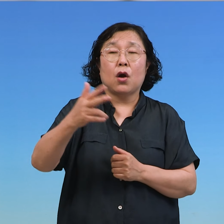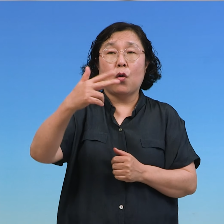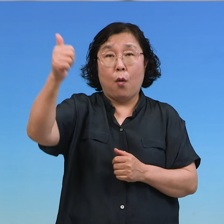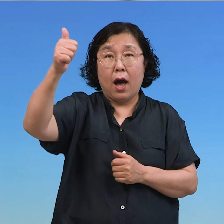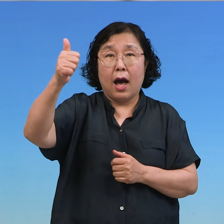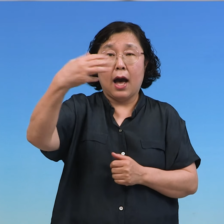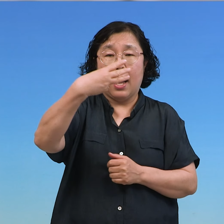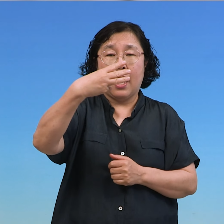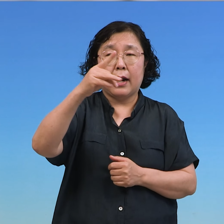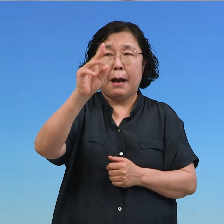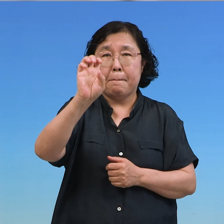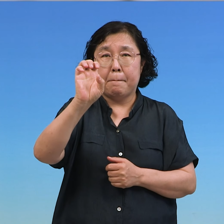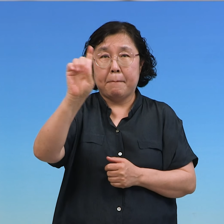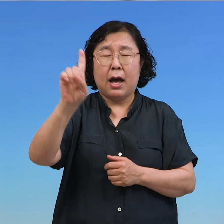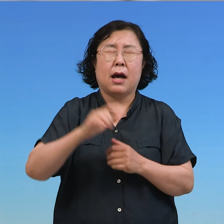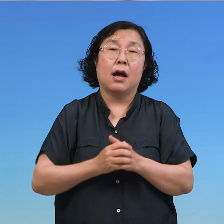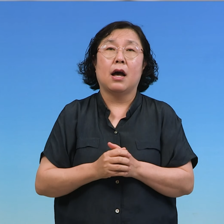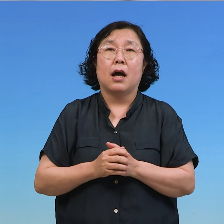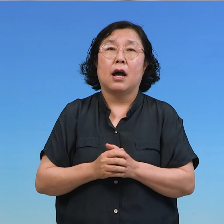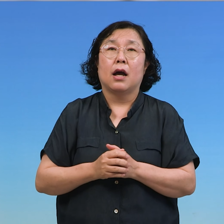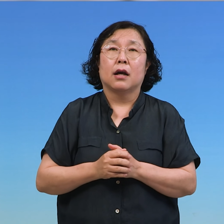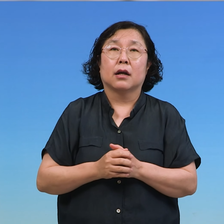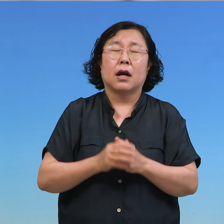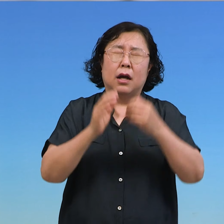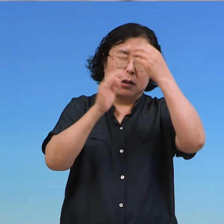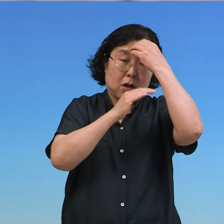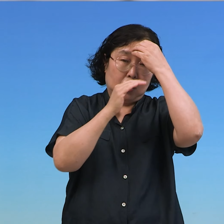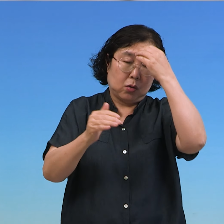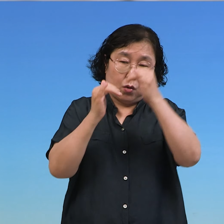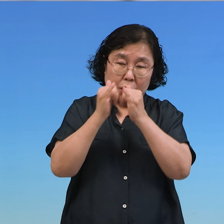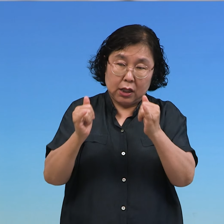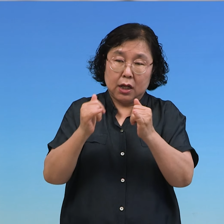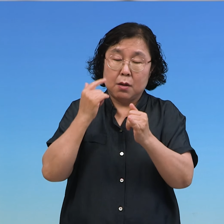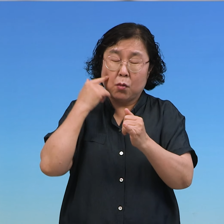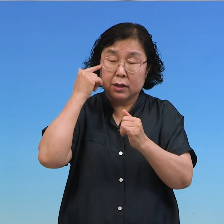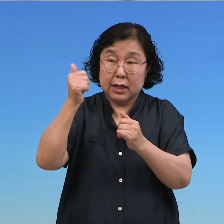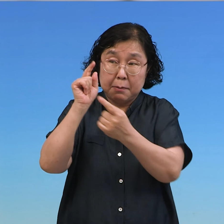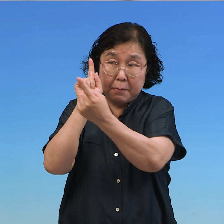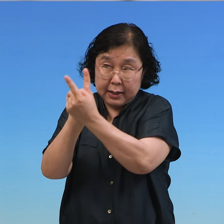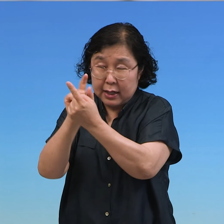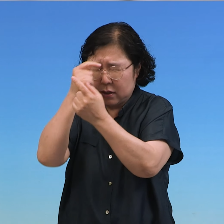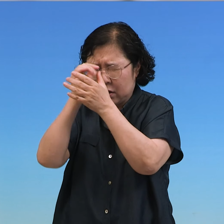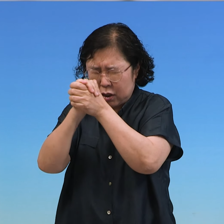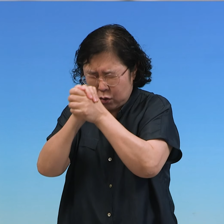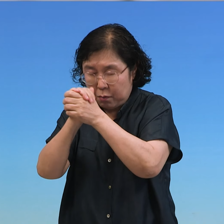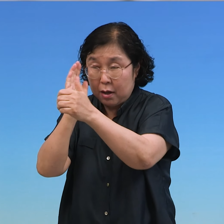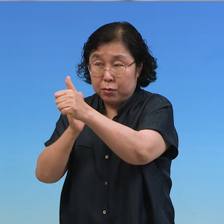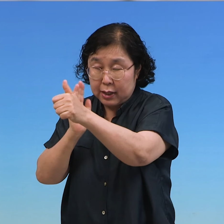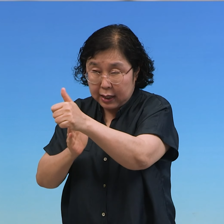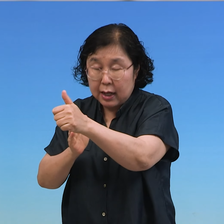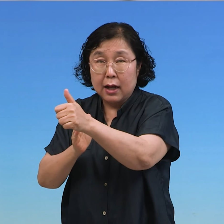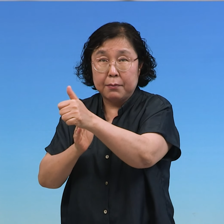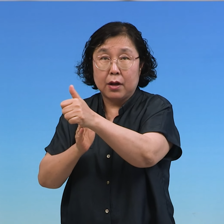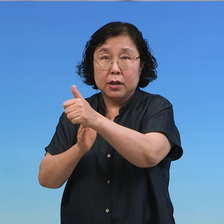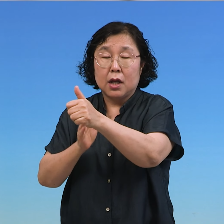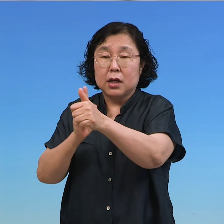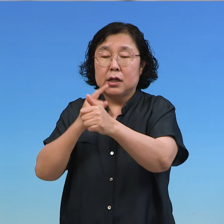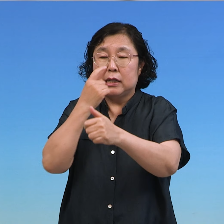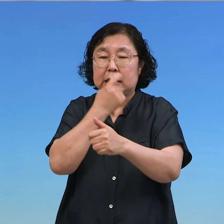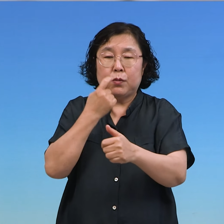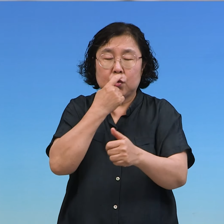성도들이 목사님을 만나가지고 기도 부탁을 하면 그 목사님이 너무너무 사랑하는 마음을 가지고 기도할 때